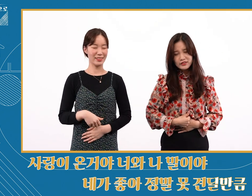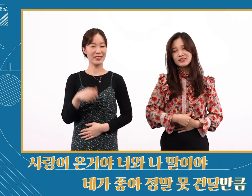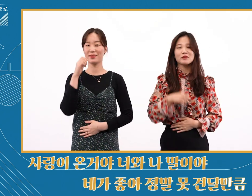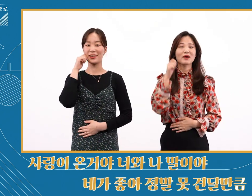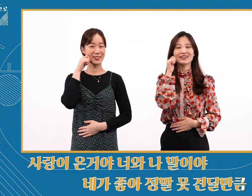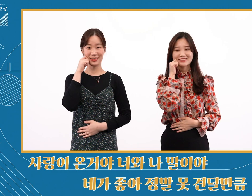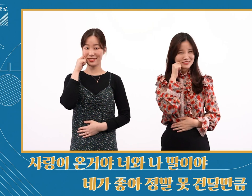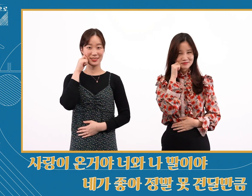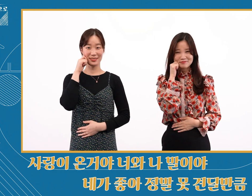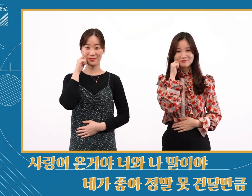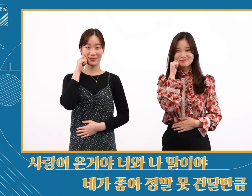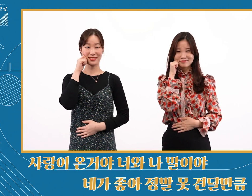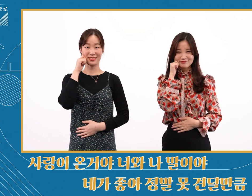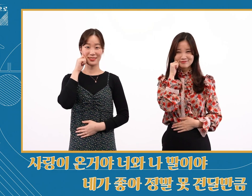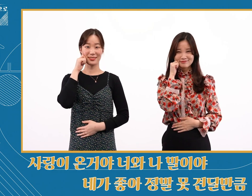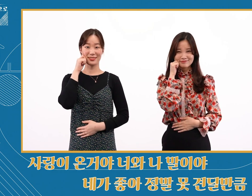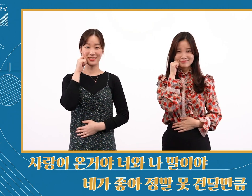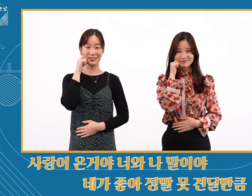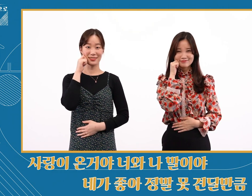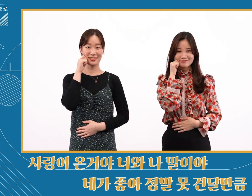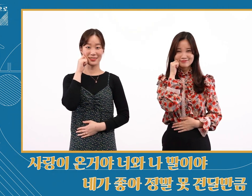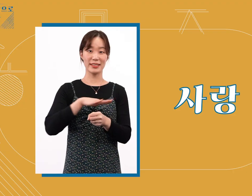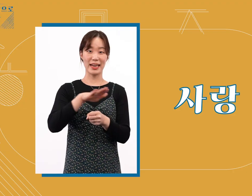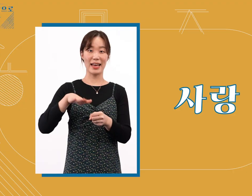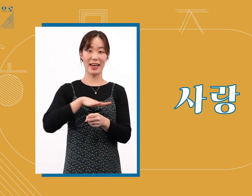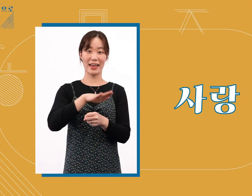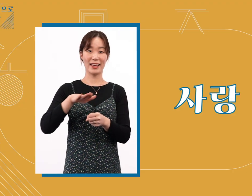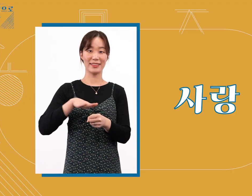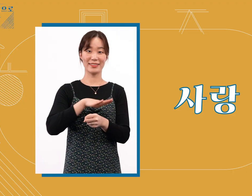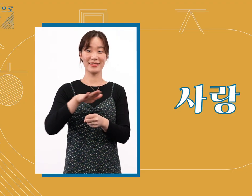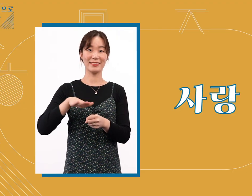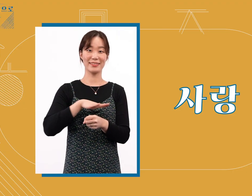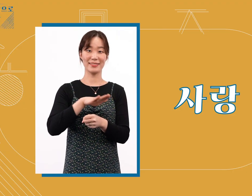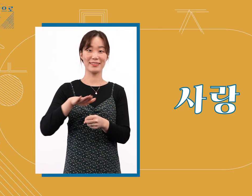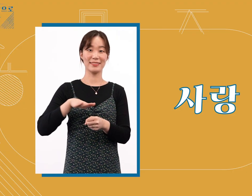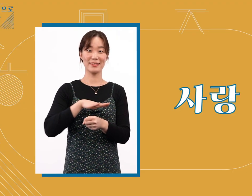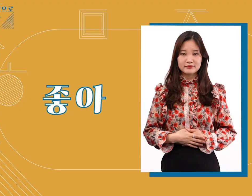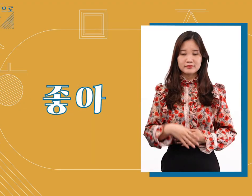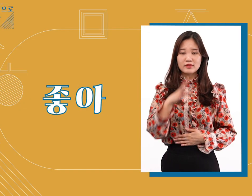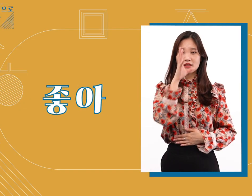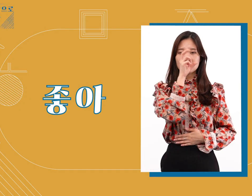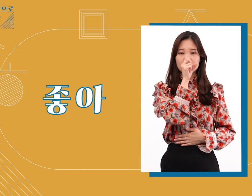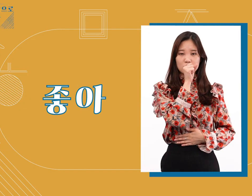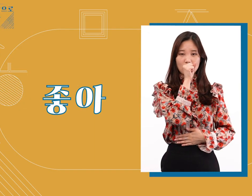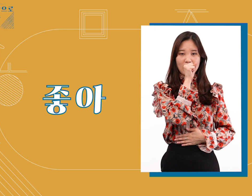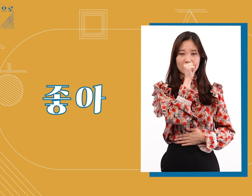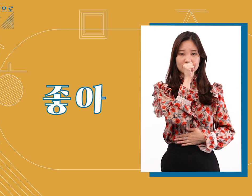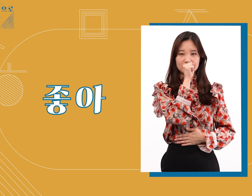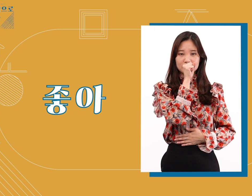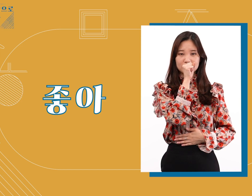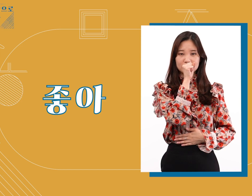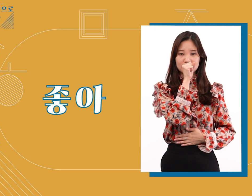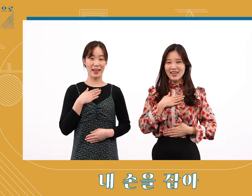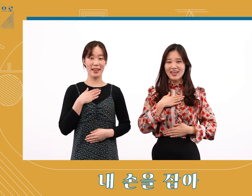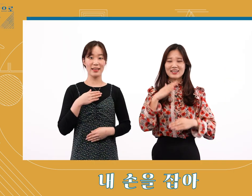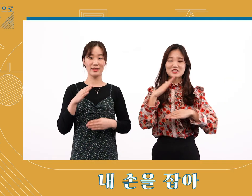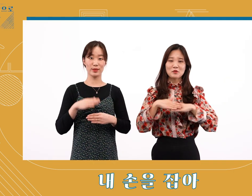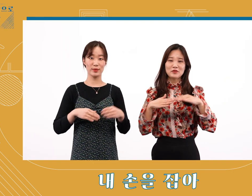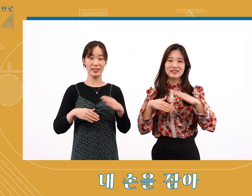견딜 만큼 그거면 돼 사랑이 온 거야 너와 나 말이야